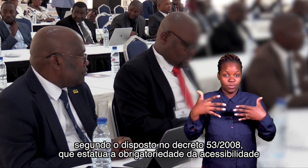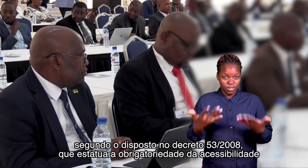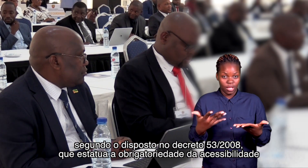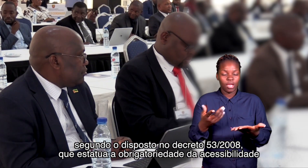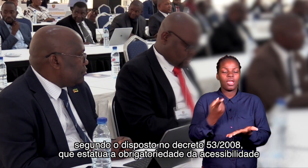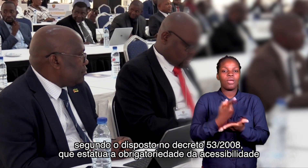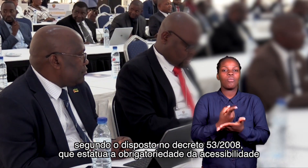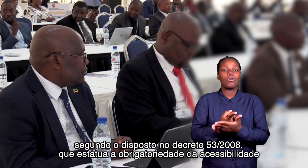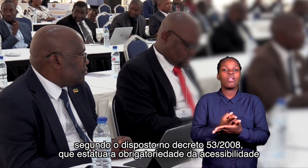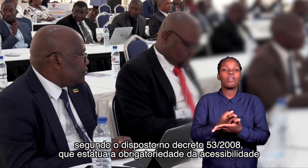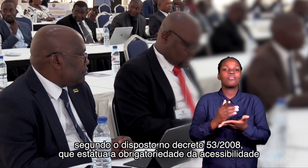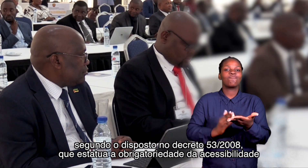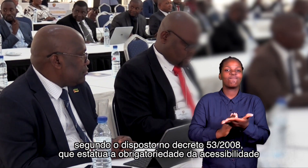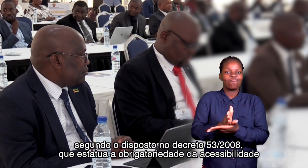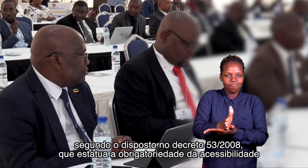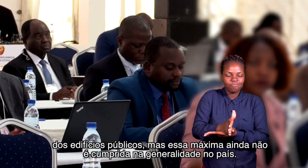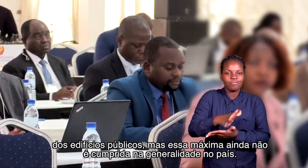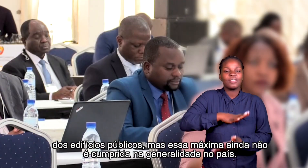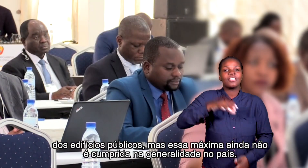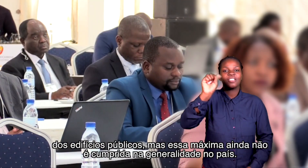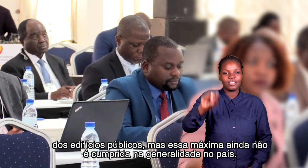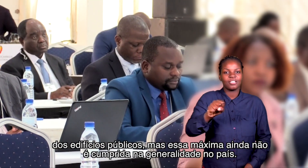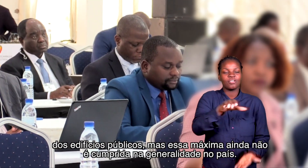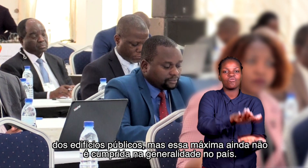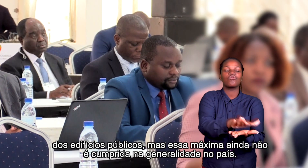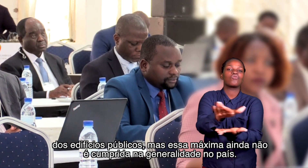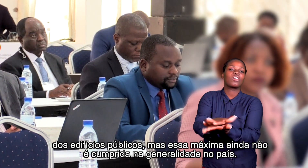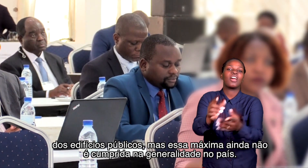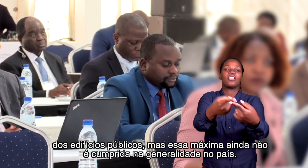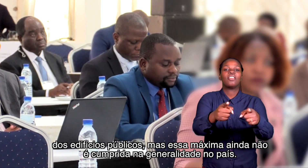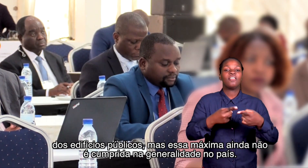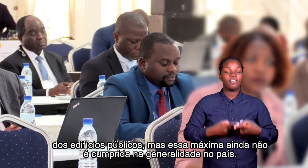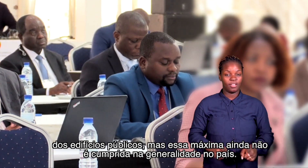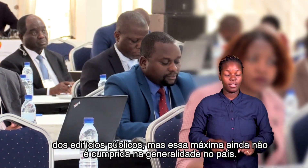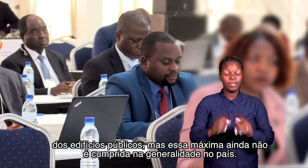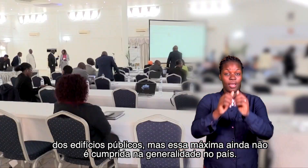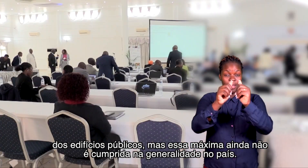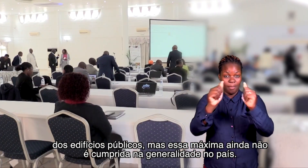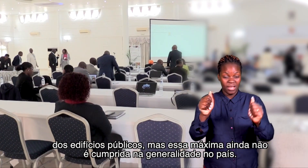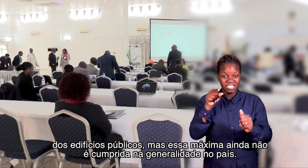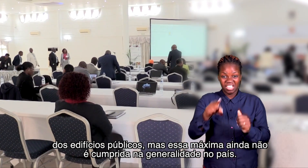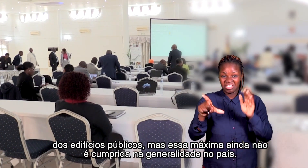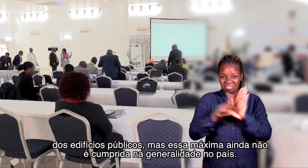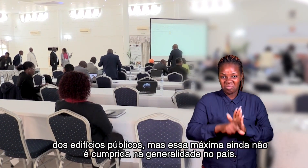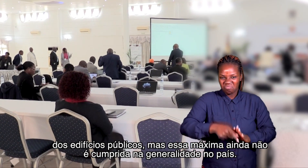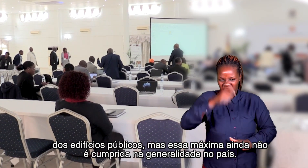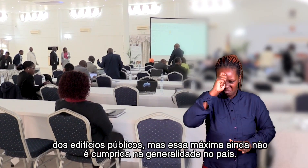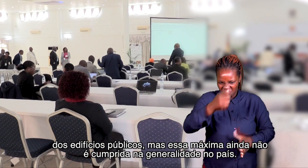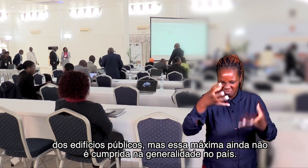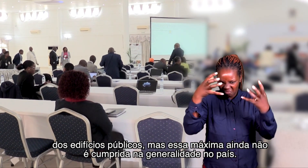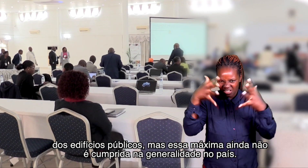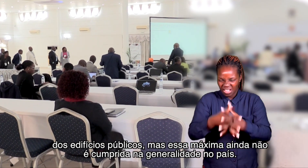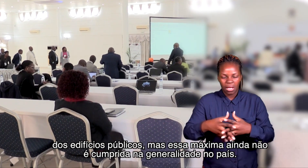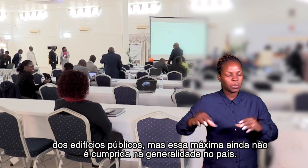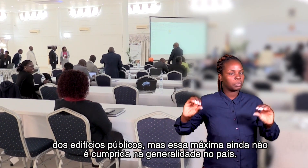53/2008, que estatua a obrigatoriedade da acessibilidade nos edifícios públicos. Mas essa máxima ainda não